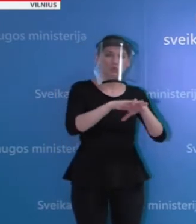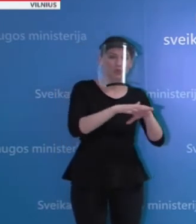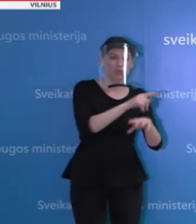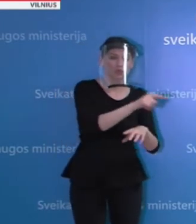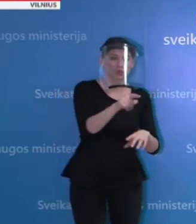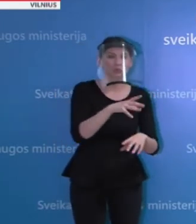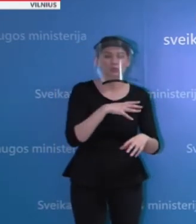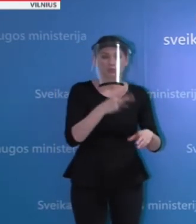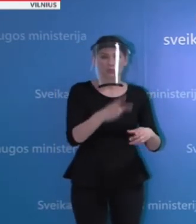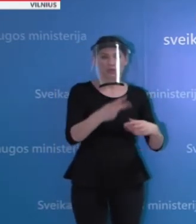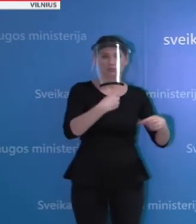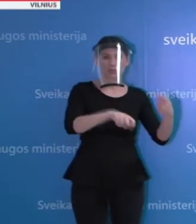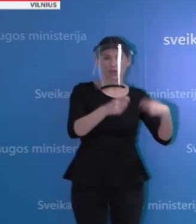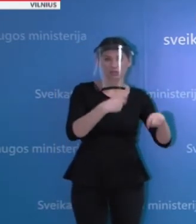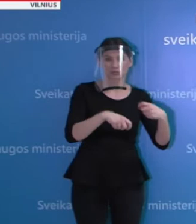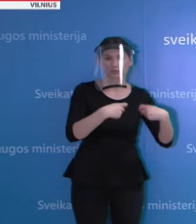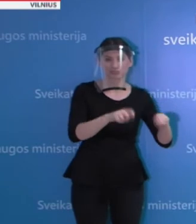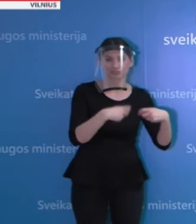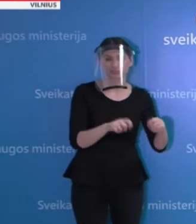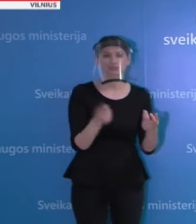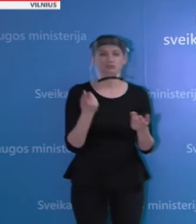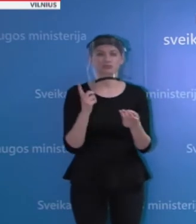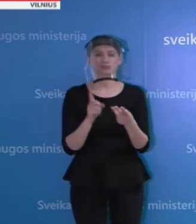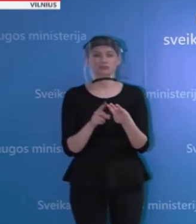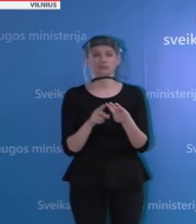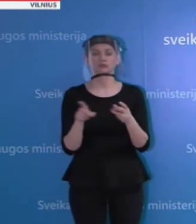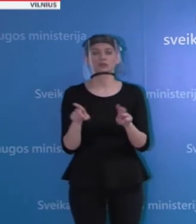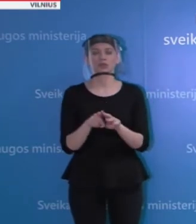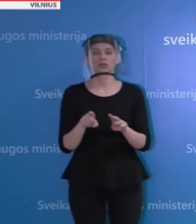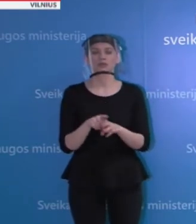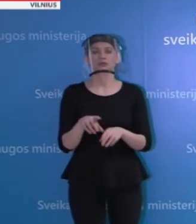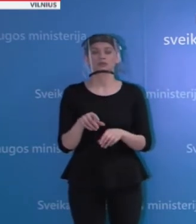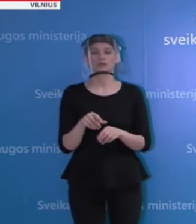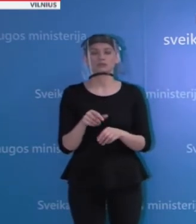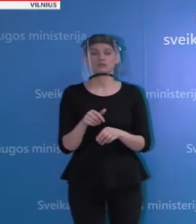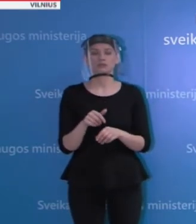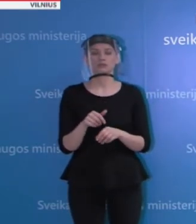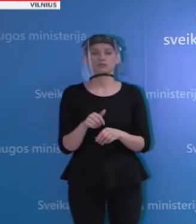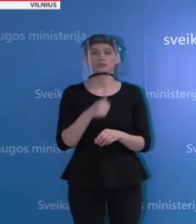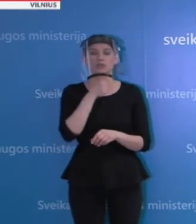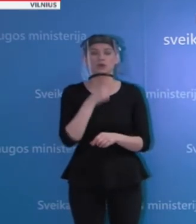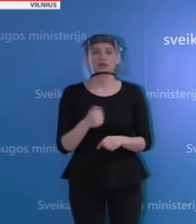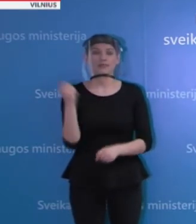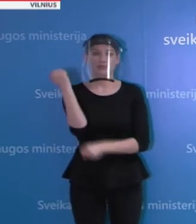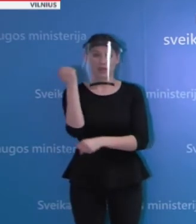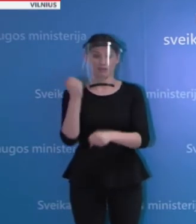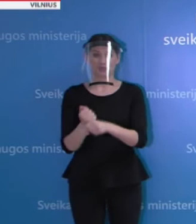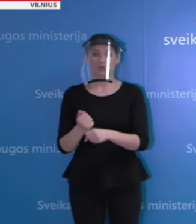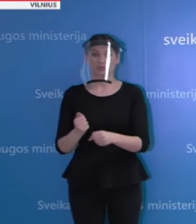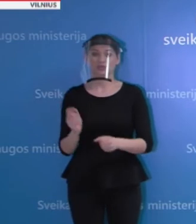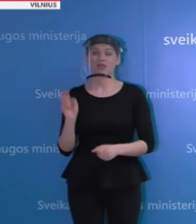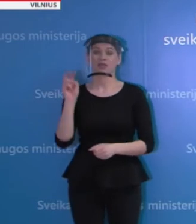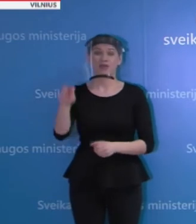turgavietėse. Taip pat buvo nustatyta, jog ne visiems darbuotojams tik atvykus į darbą buvo